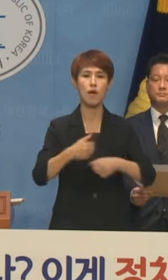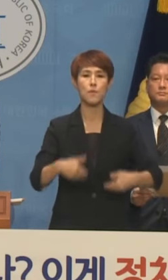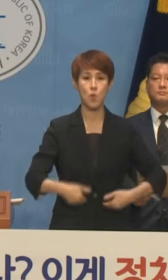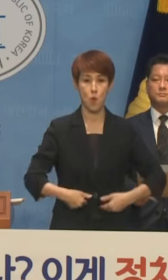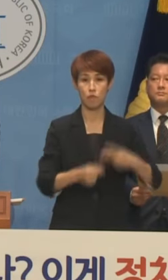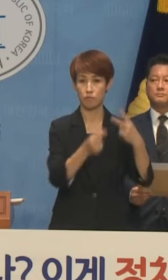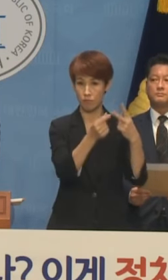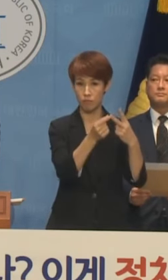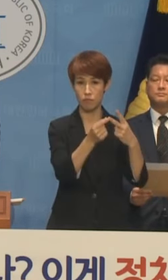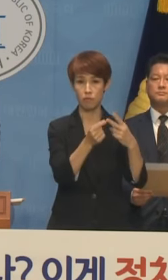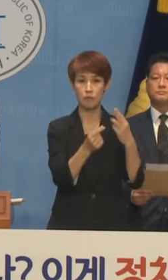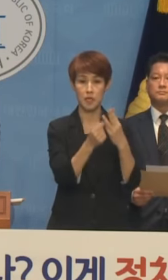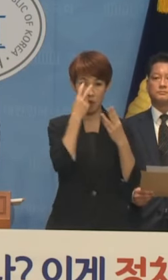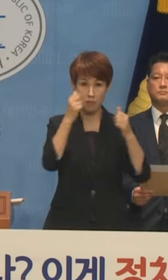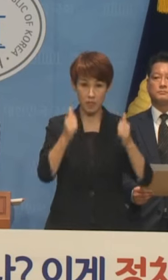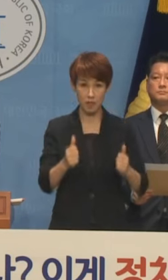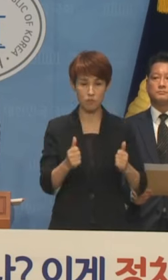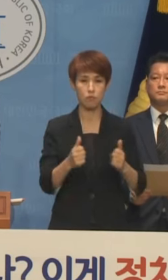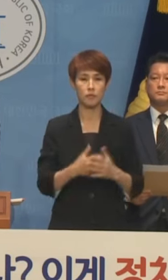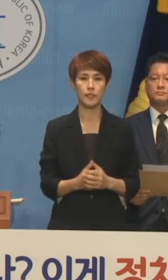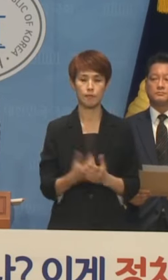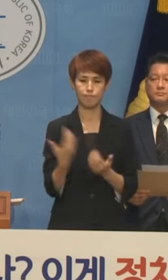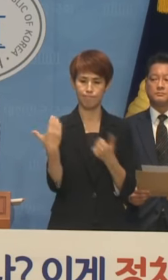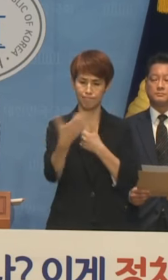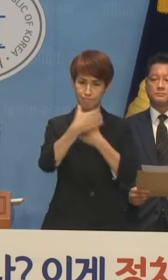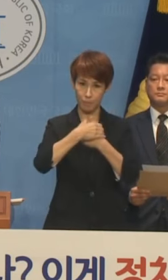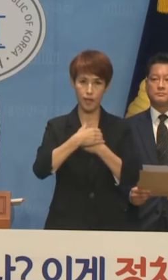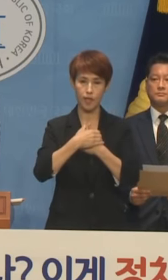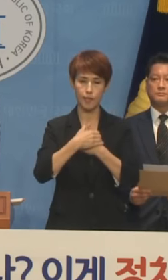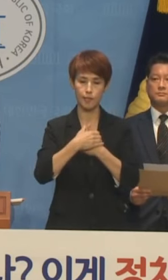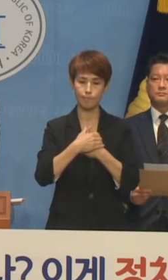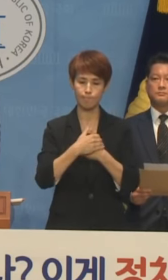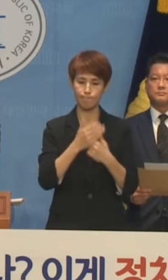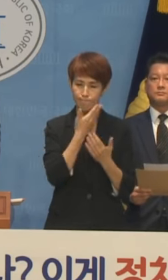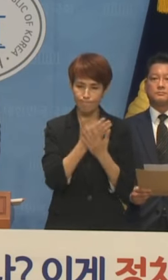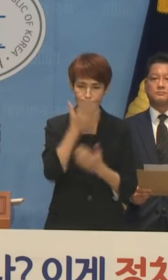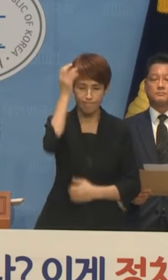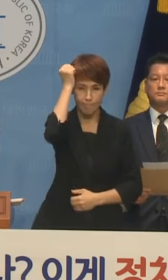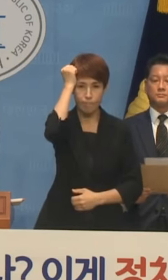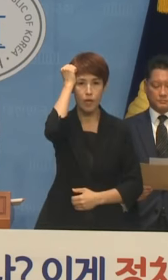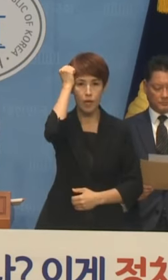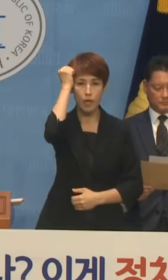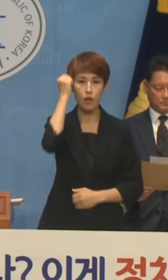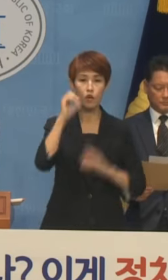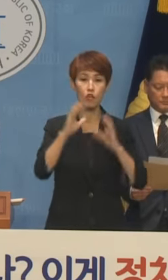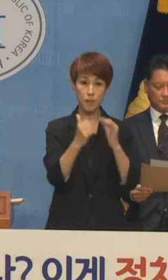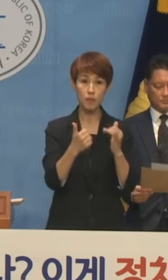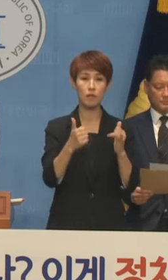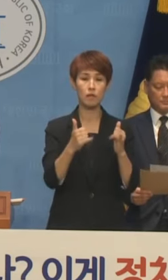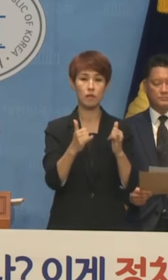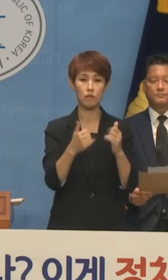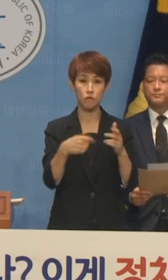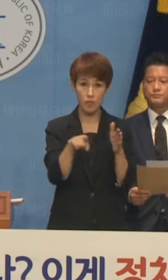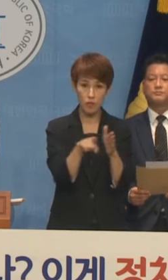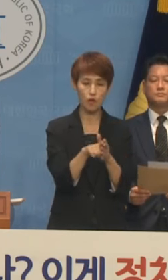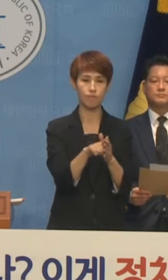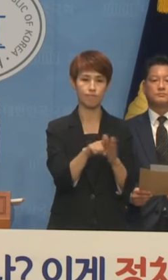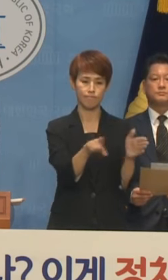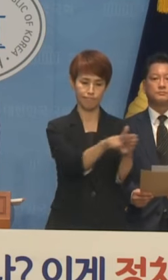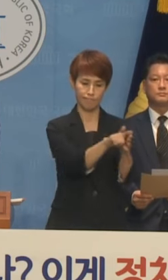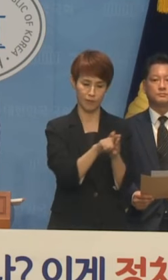한다. 검사는 주어진 사명의 숭고함을 깊이 인식하고 국민으로부터 진정으로 신뢰받을